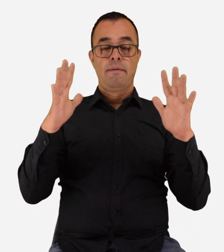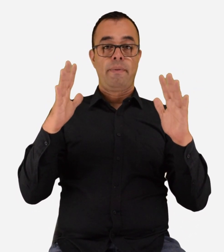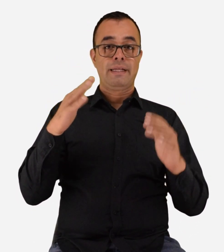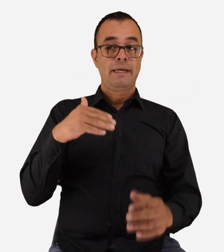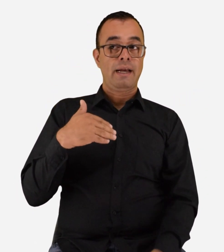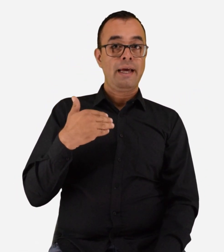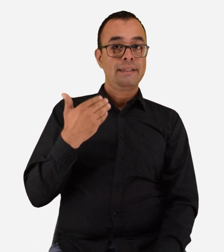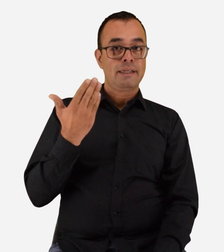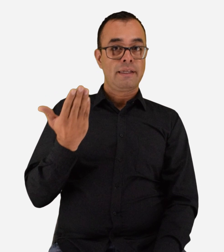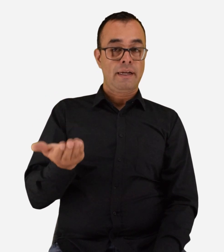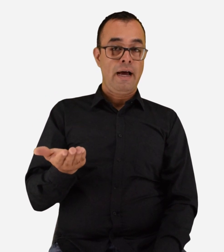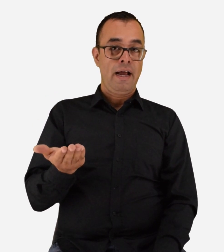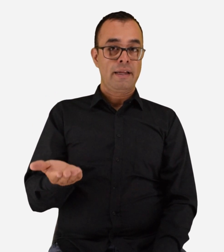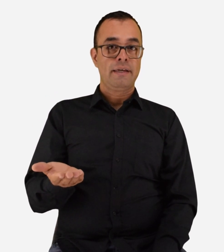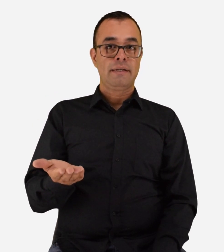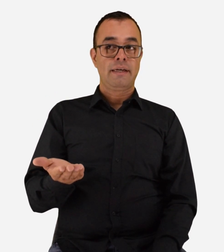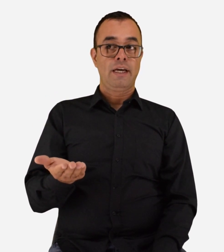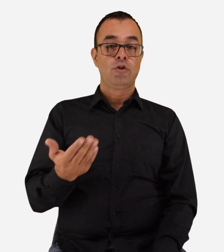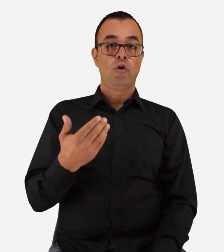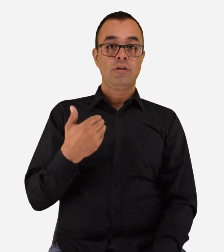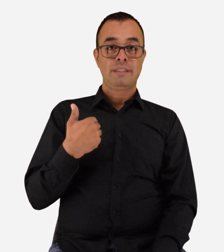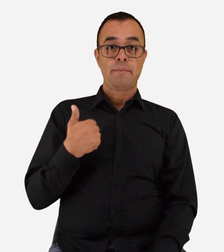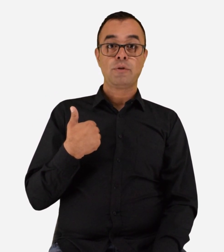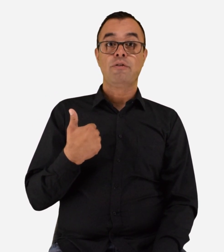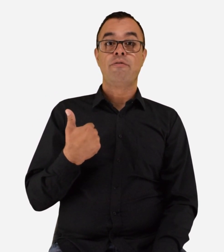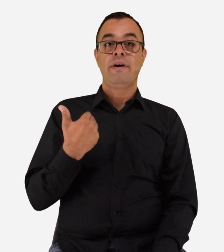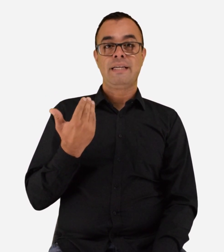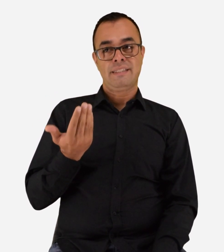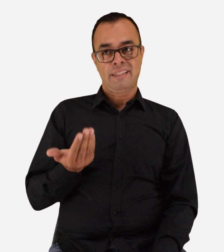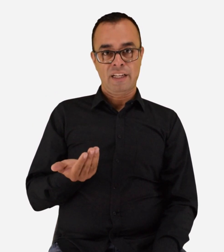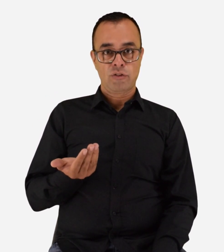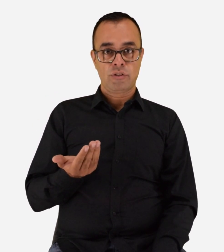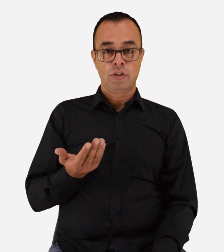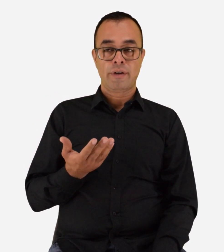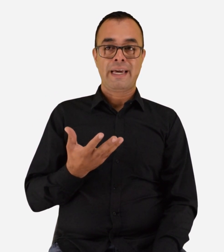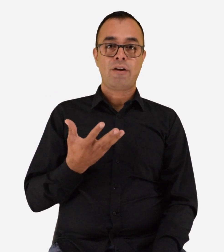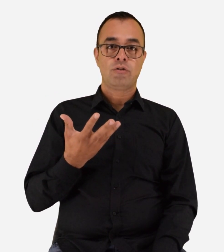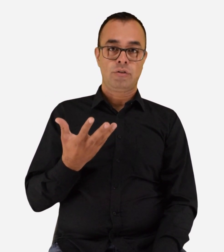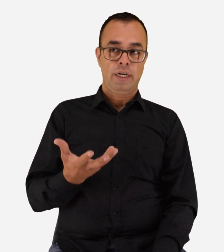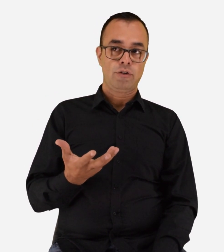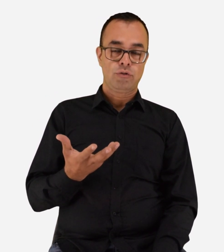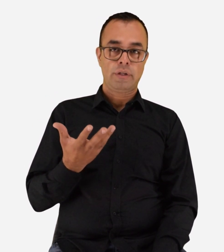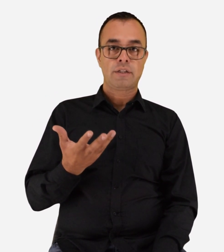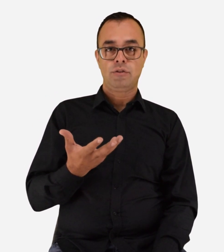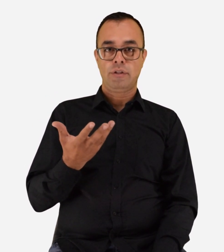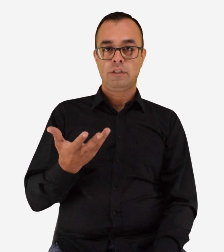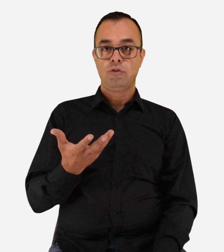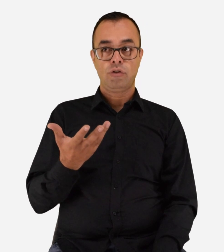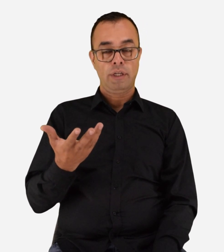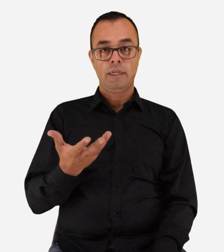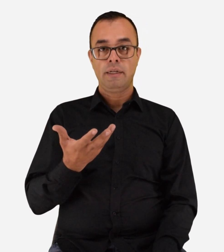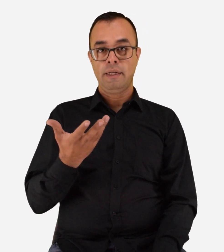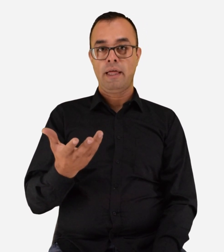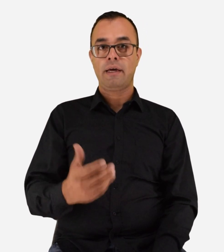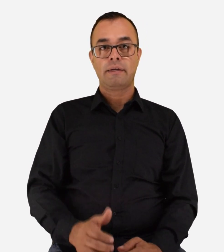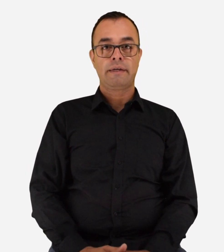Para darle a entender a alguien que no lo estamos felicitando, sino que al contrario sus acciones no tienen nada